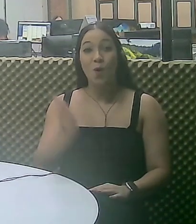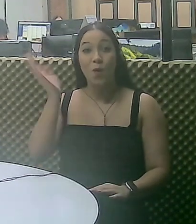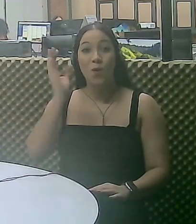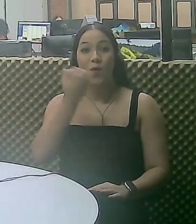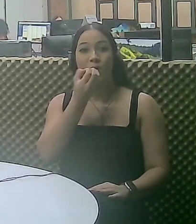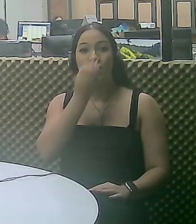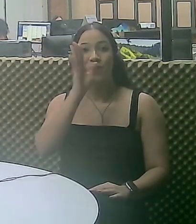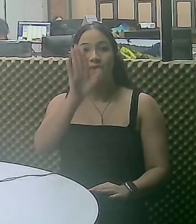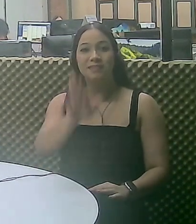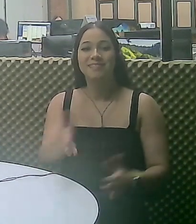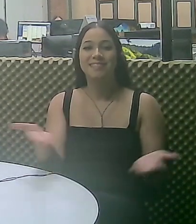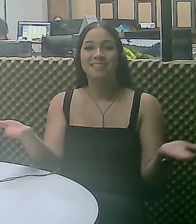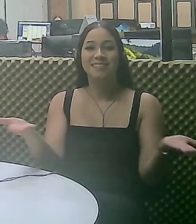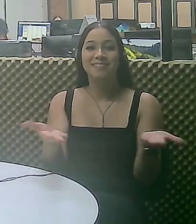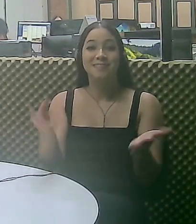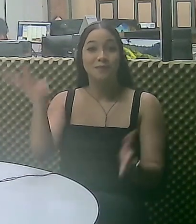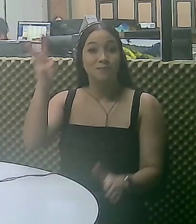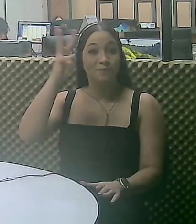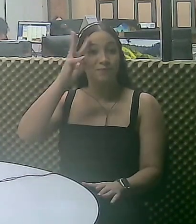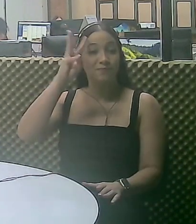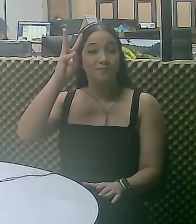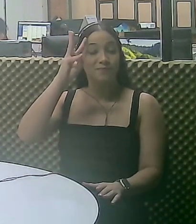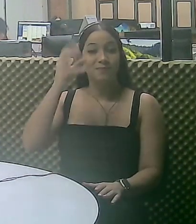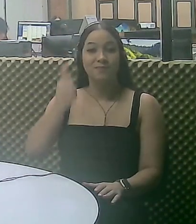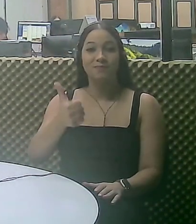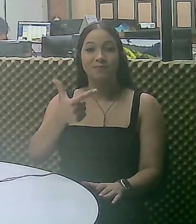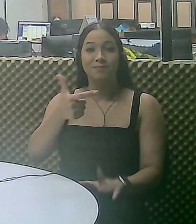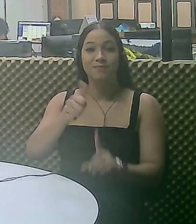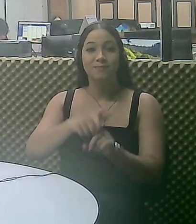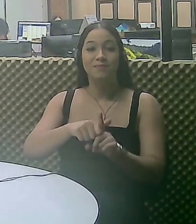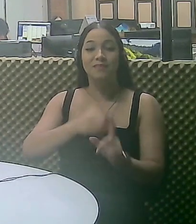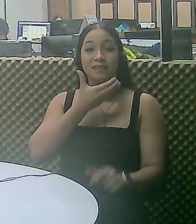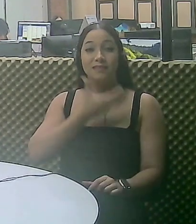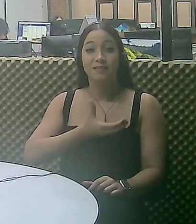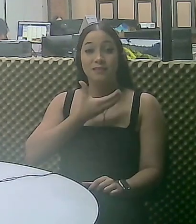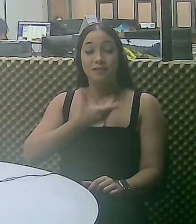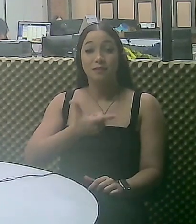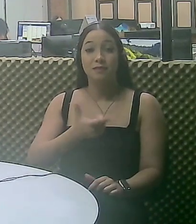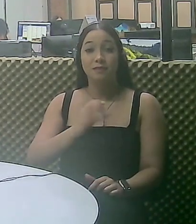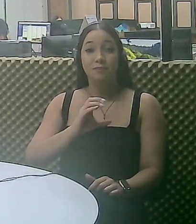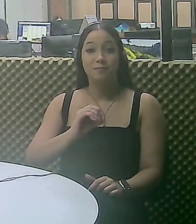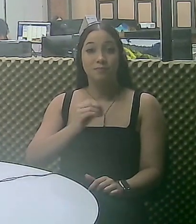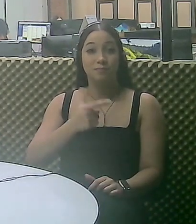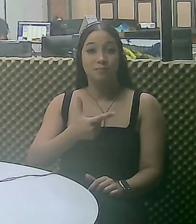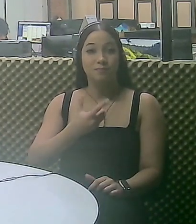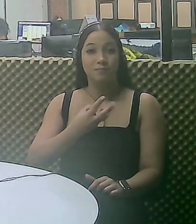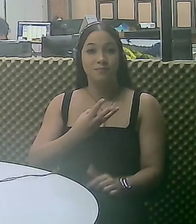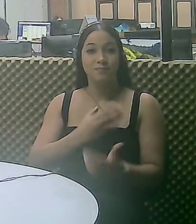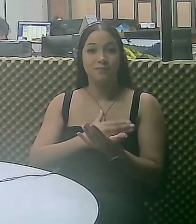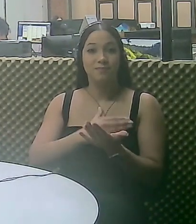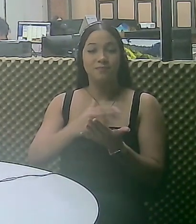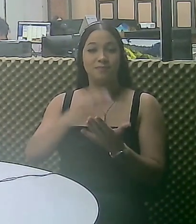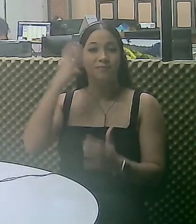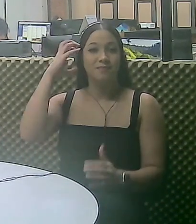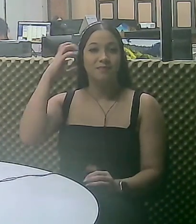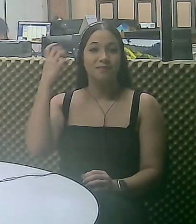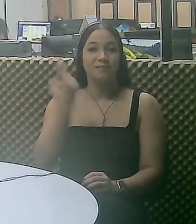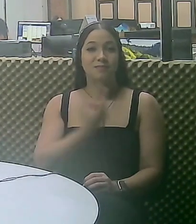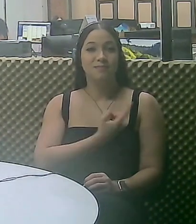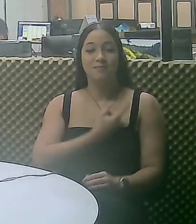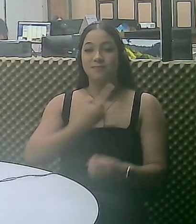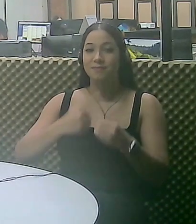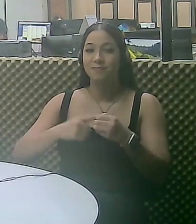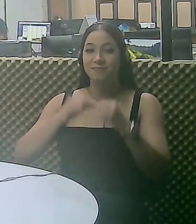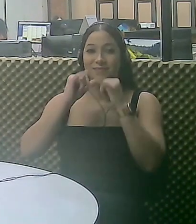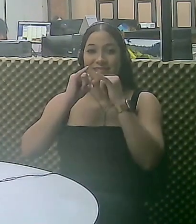Olá, boa tarde. Hoje é terça-feira, dia 12 de dezembro de 2023. Está no ar a Rádio Nossa Cidade com um